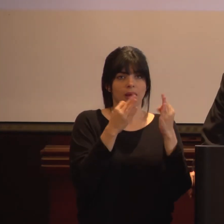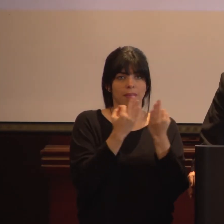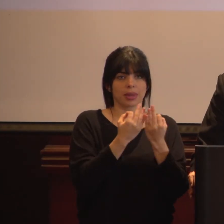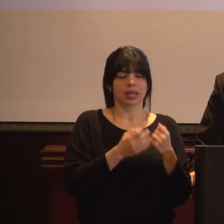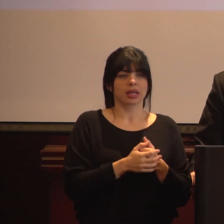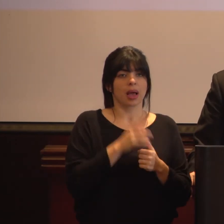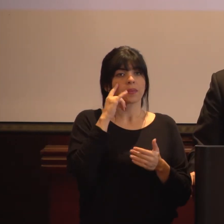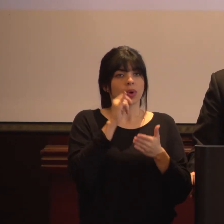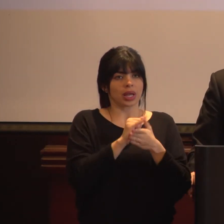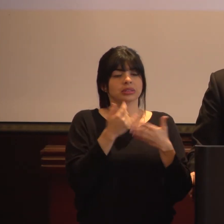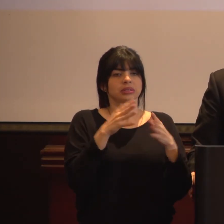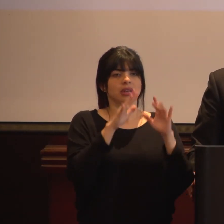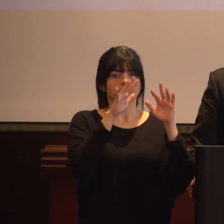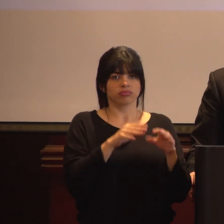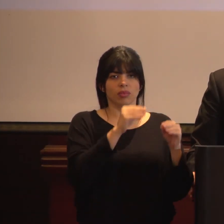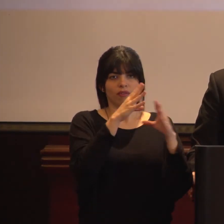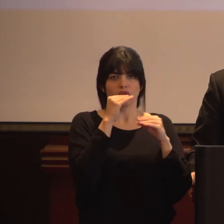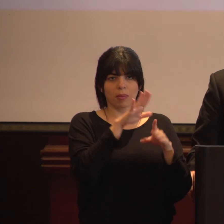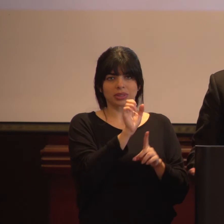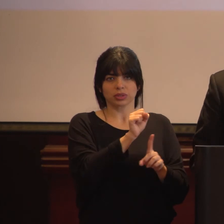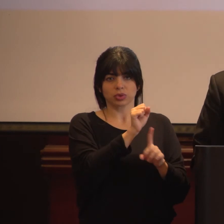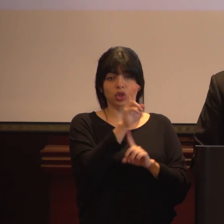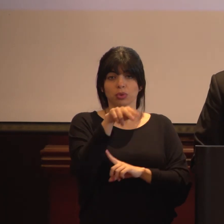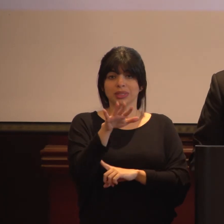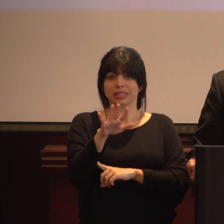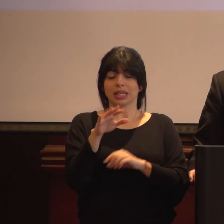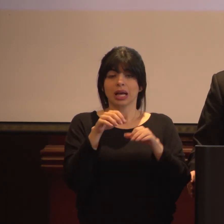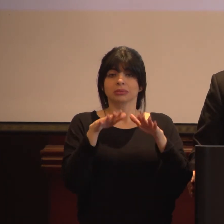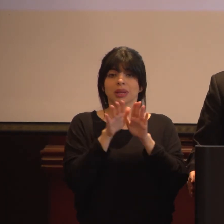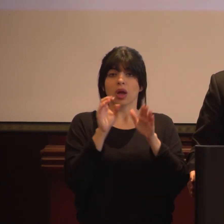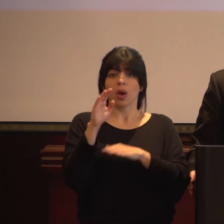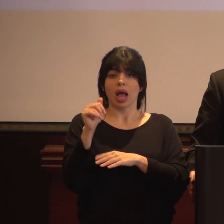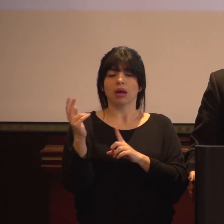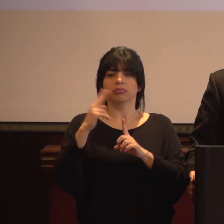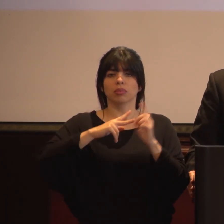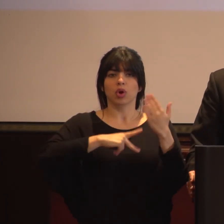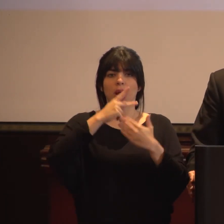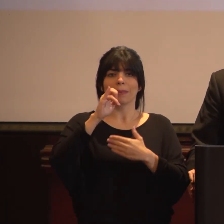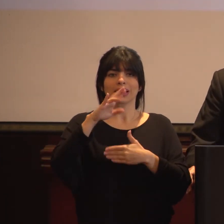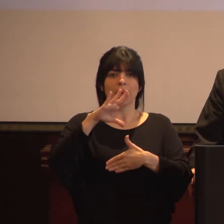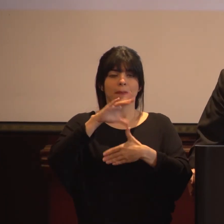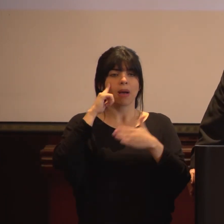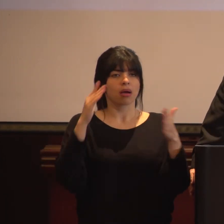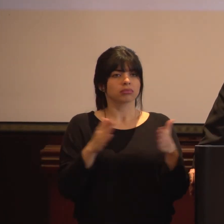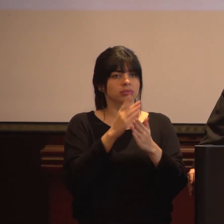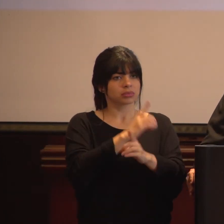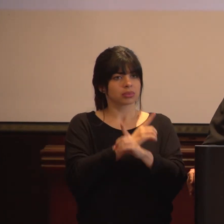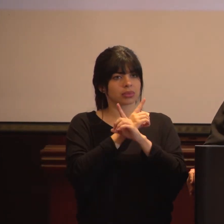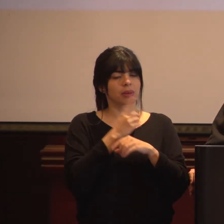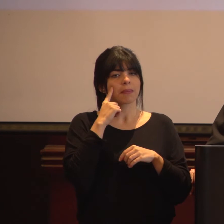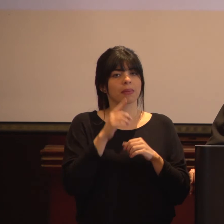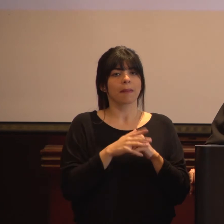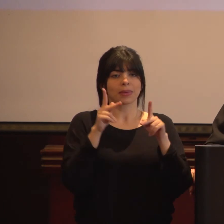cual se han producido informes en 2005 la asamblea general de la oea adopta el programa interamericano para la promoción y protección de los derechos